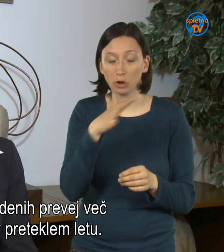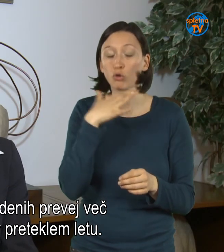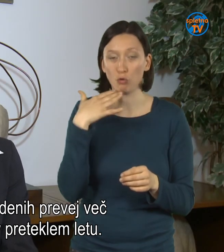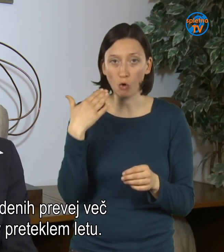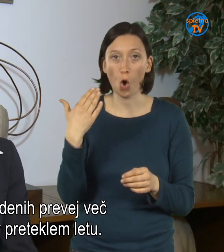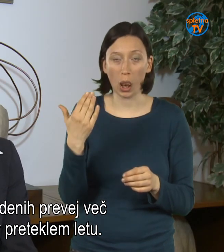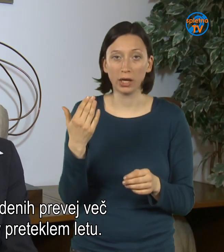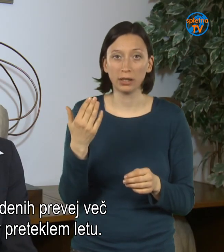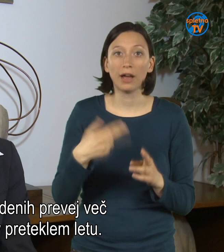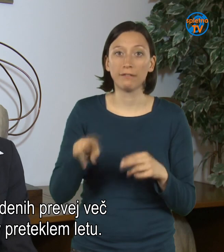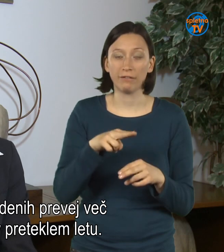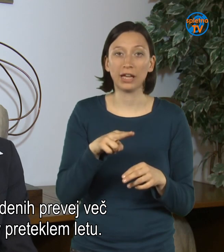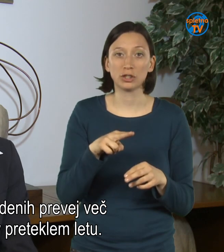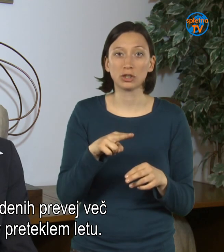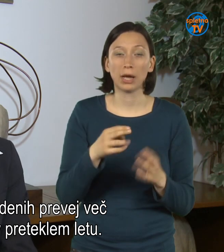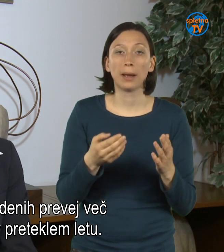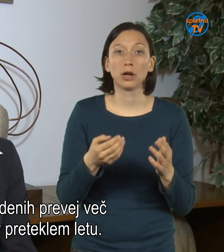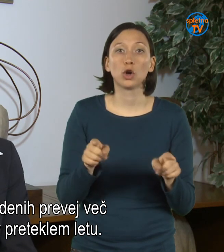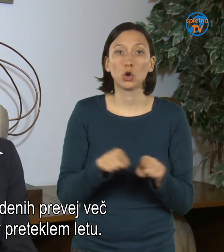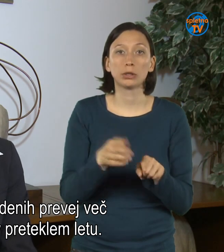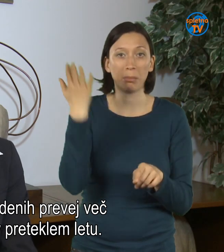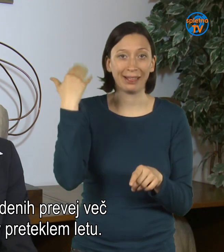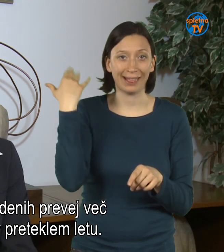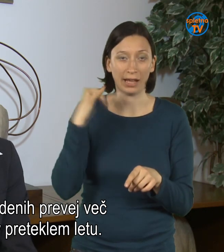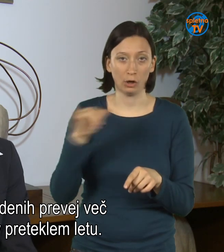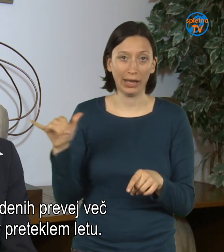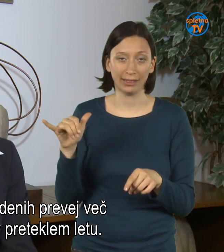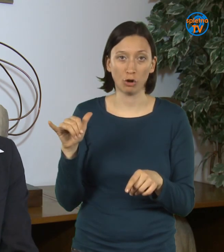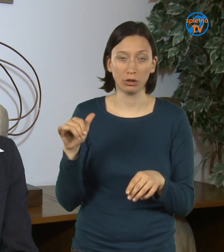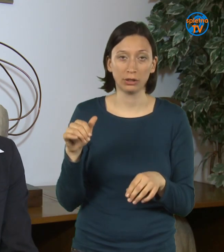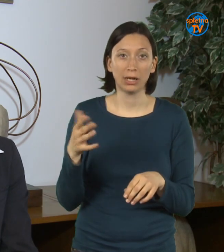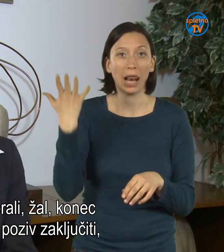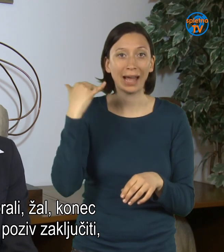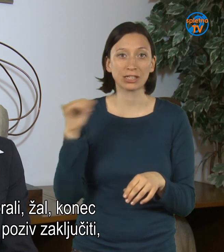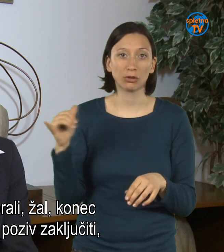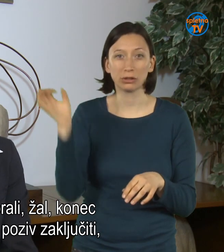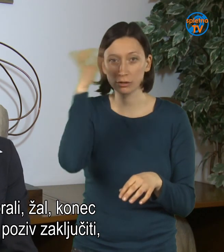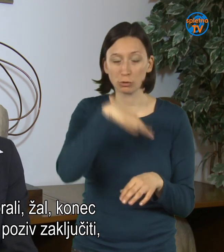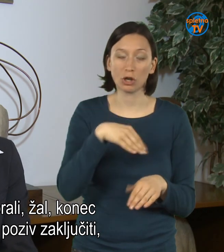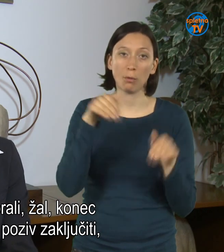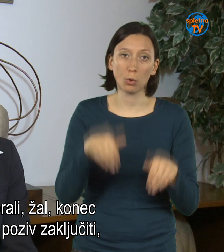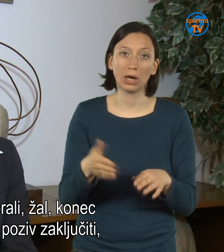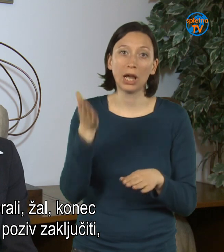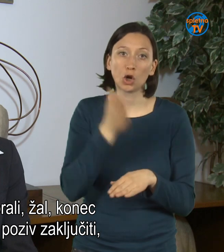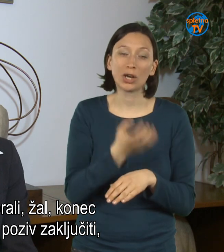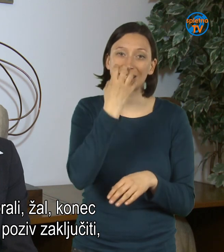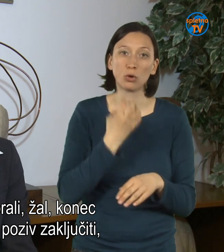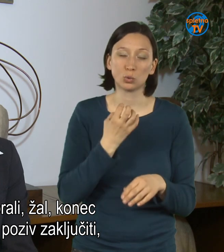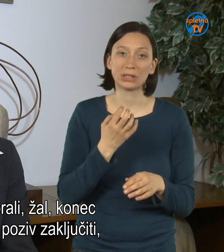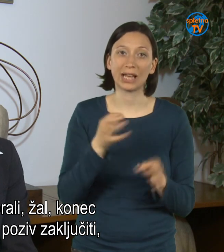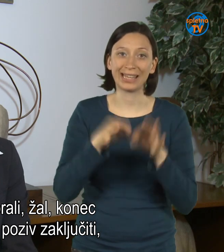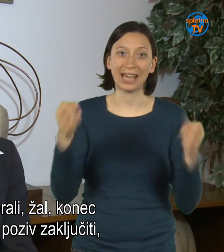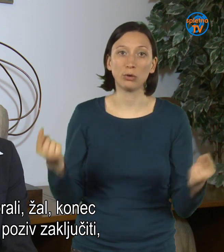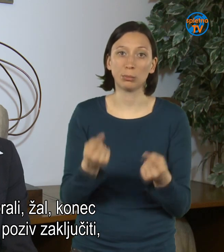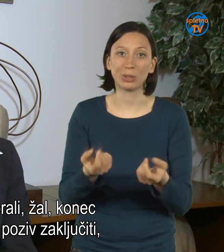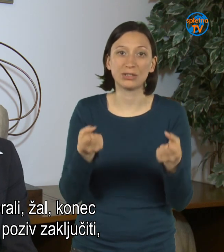je precej več pravzaprav sredstev kot v preteklem letu. Lani žal smo morali konec avgusta